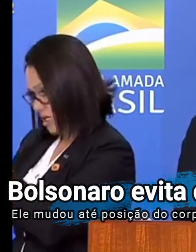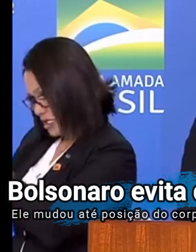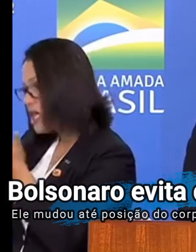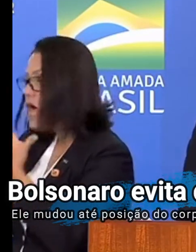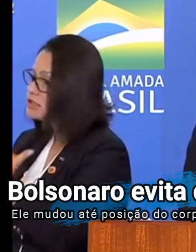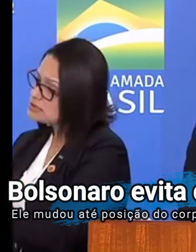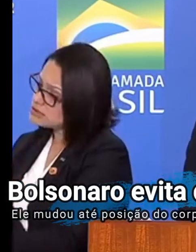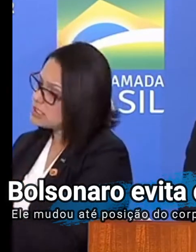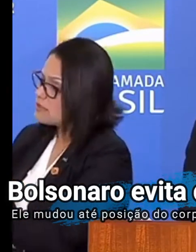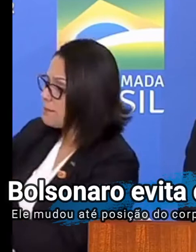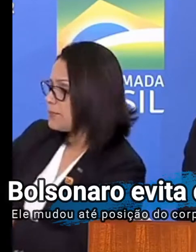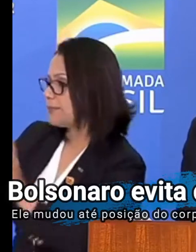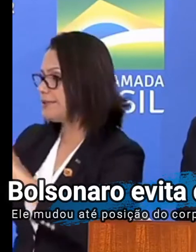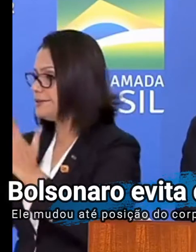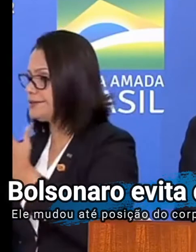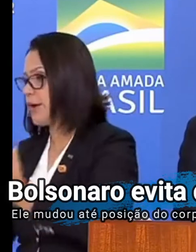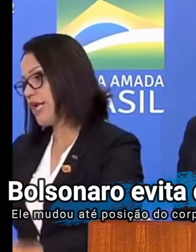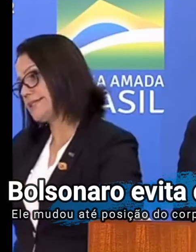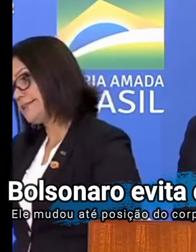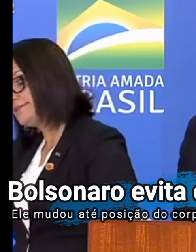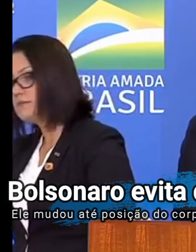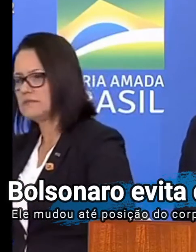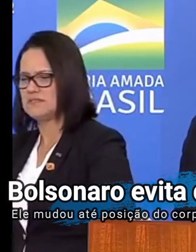não uma escola uma